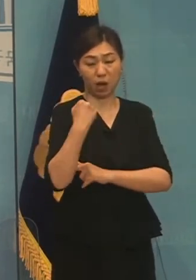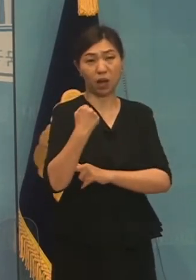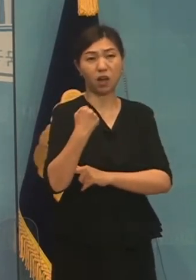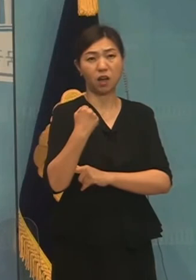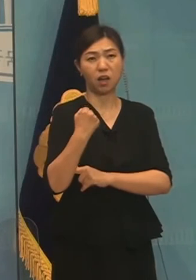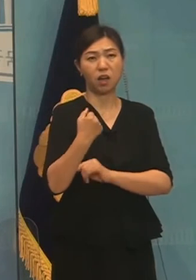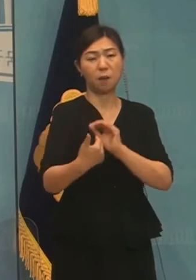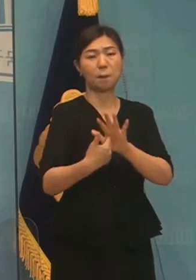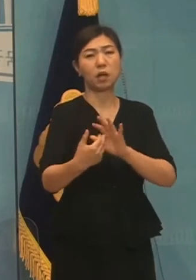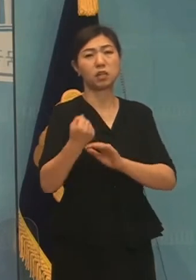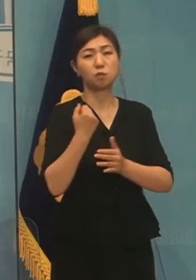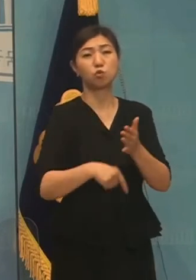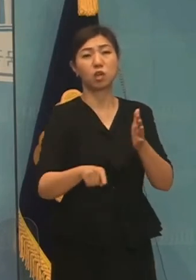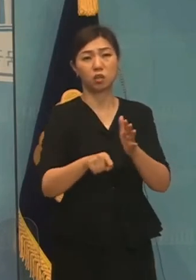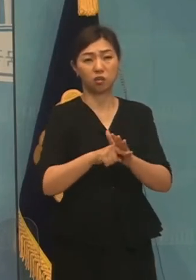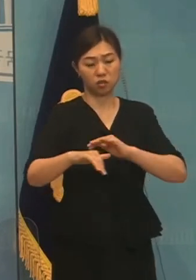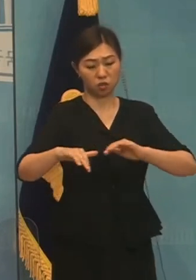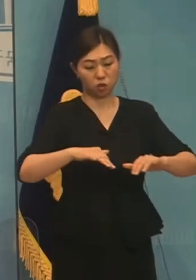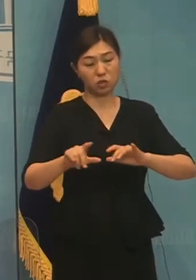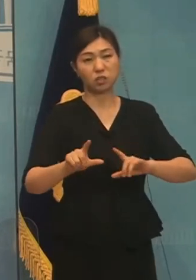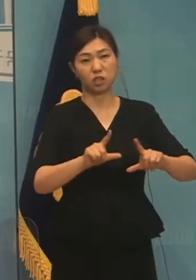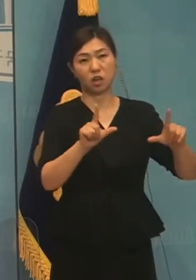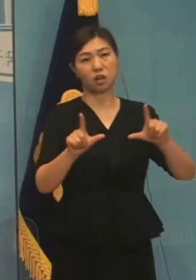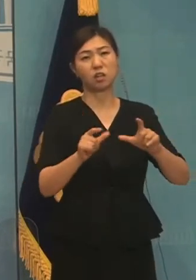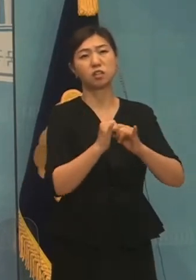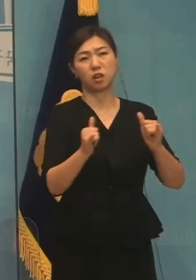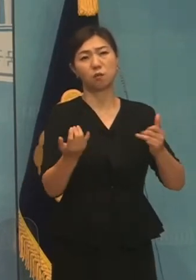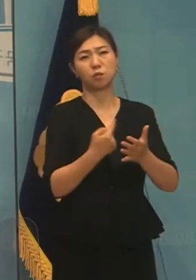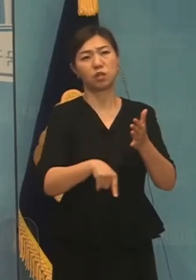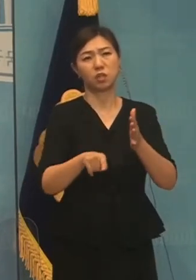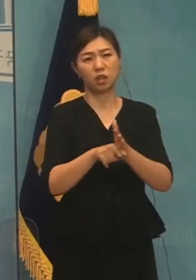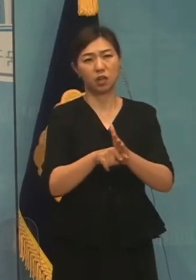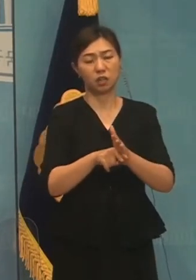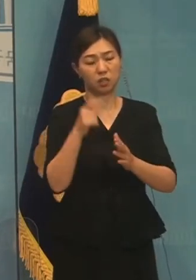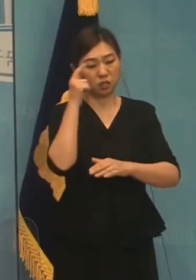않도록 집중적이고 적극적인 대책을 세워야 합니다.